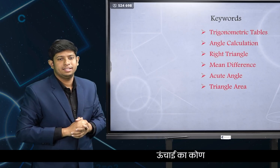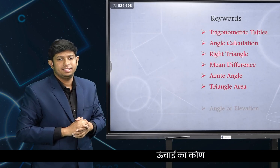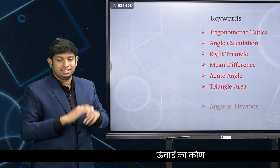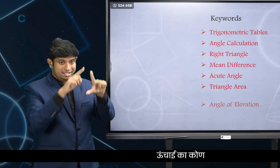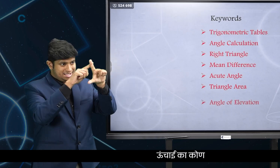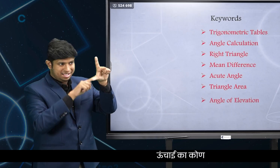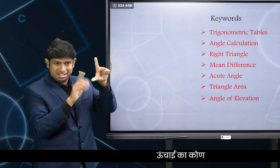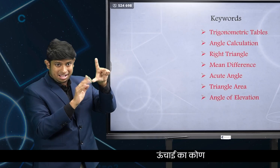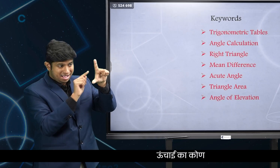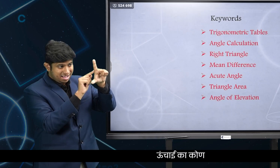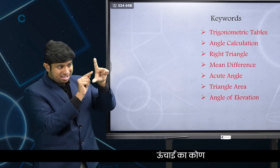ऊंचाई का कोण।